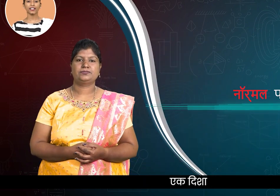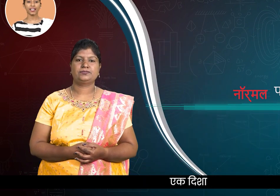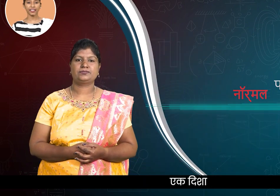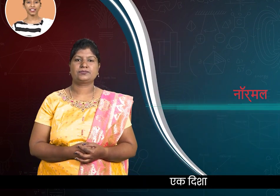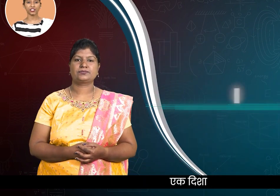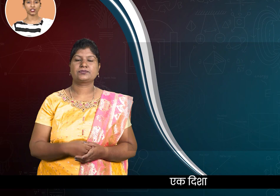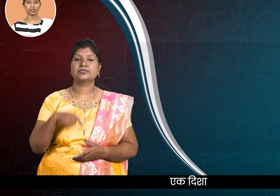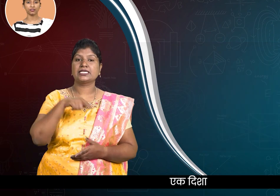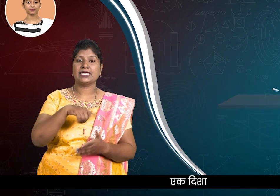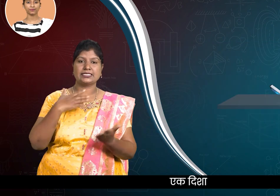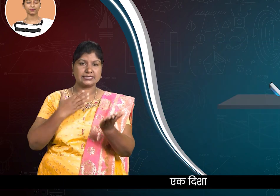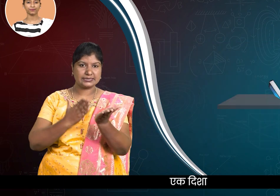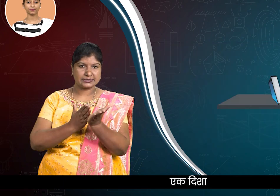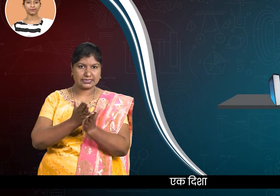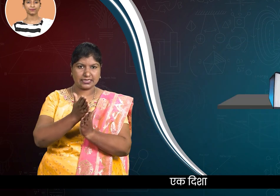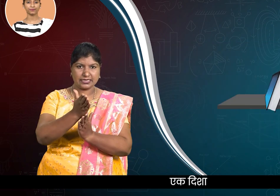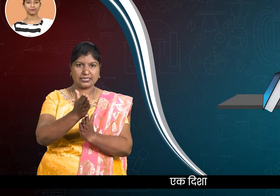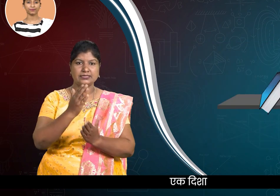एक दिशा